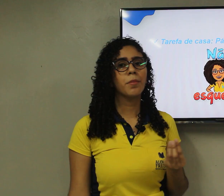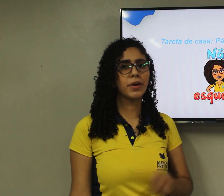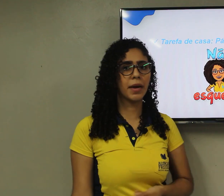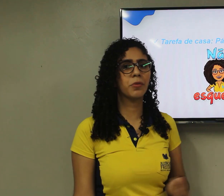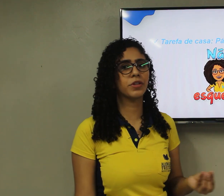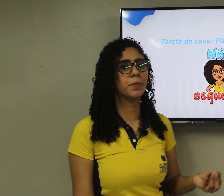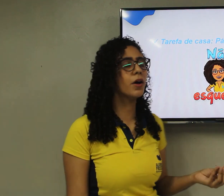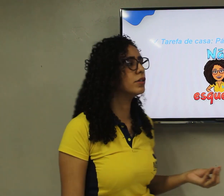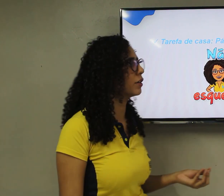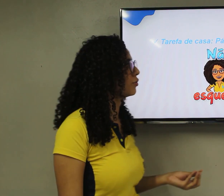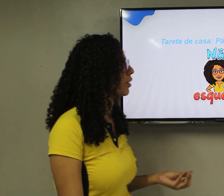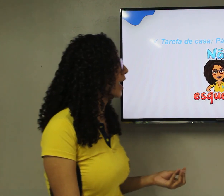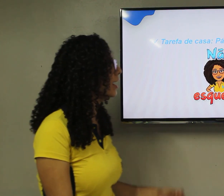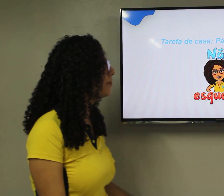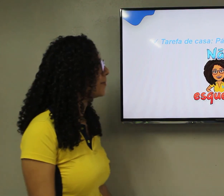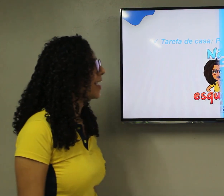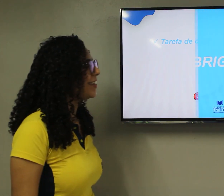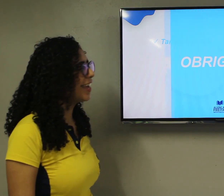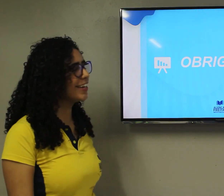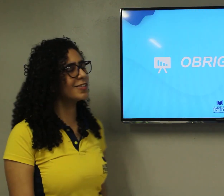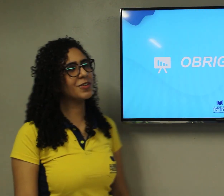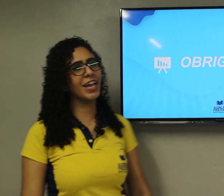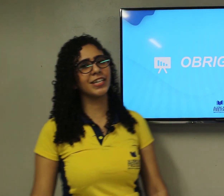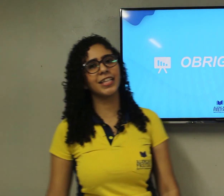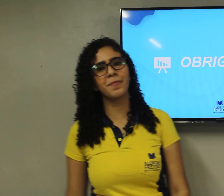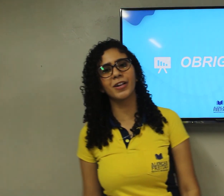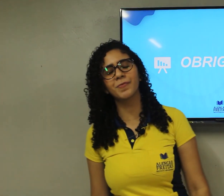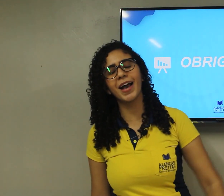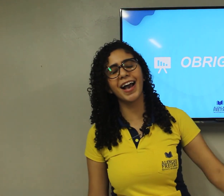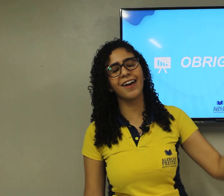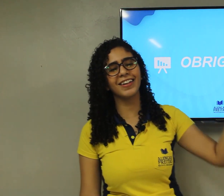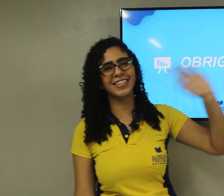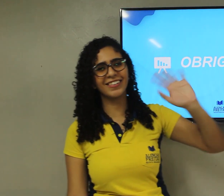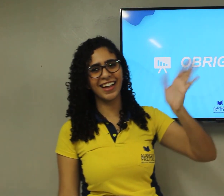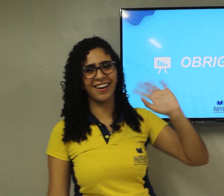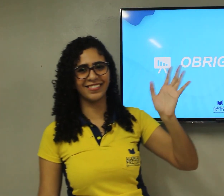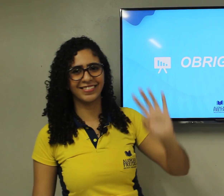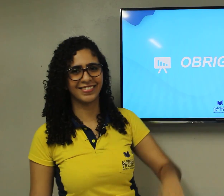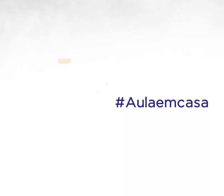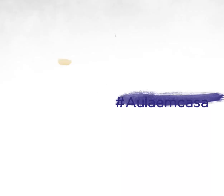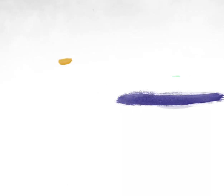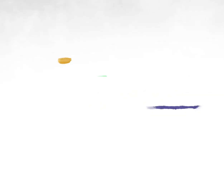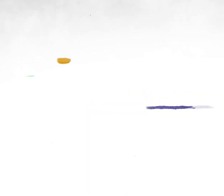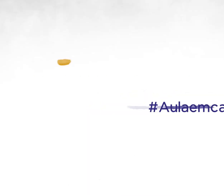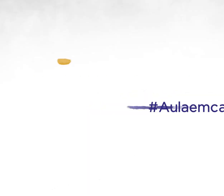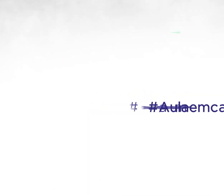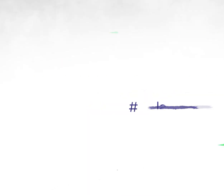atividade, porque é muito importante, ok? E é isso, gente. Até a próxima aula. Tchau, tchau.